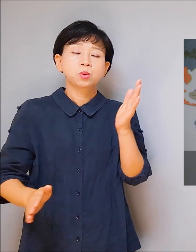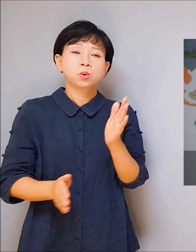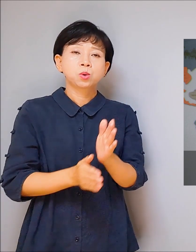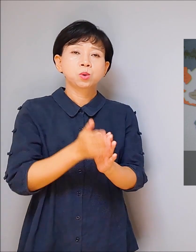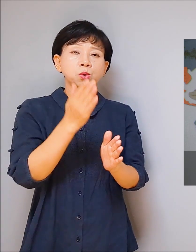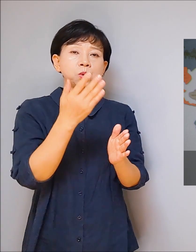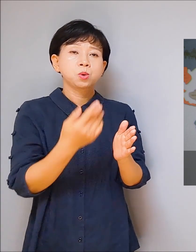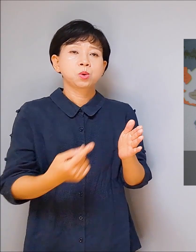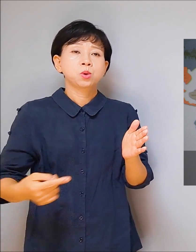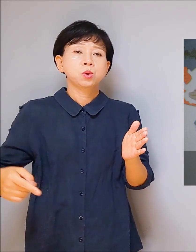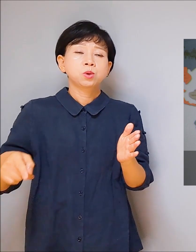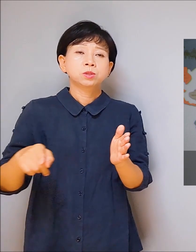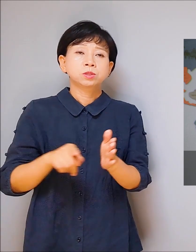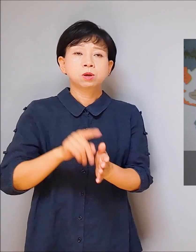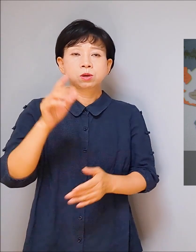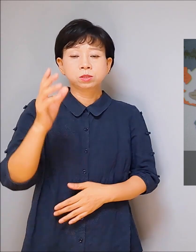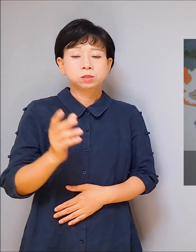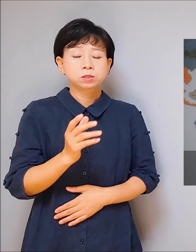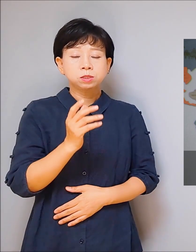무궁토록